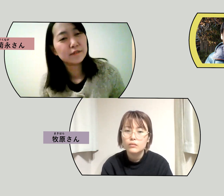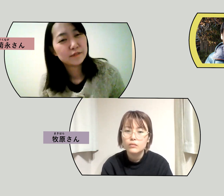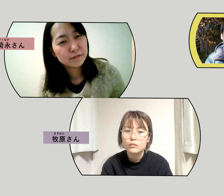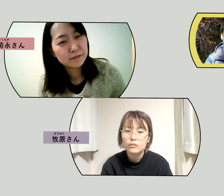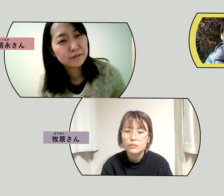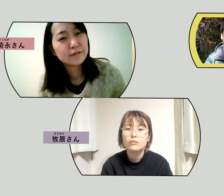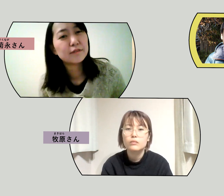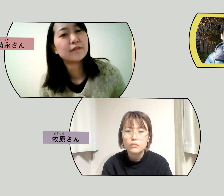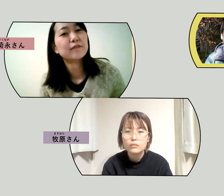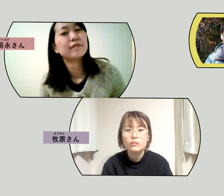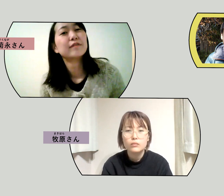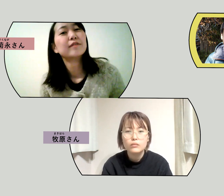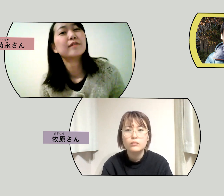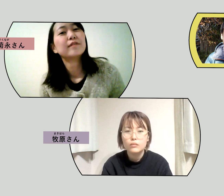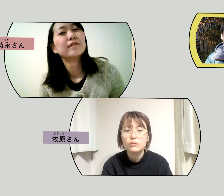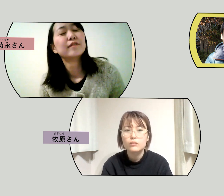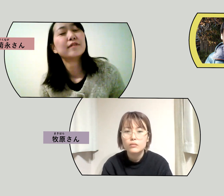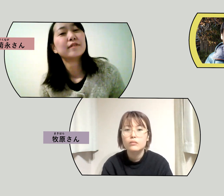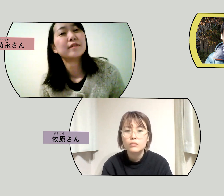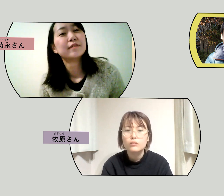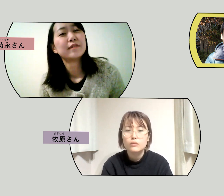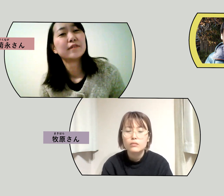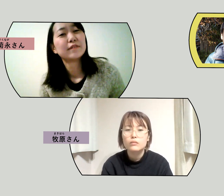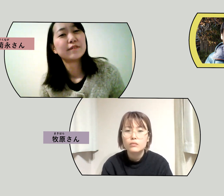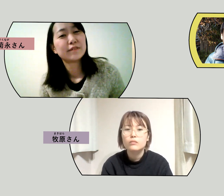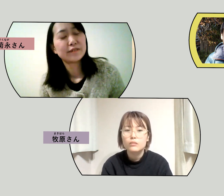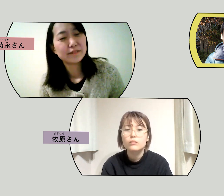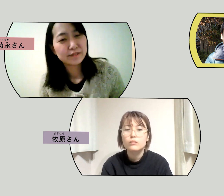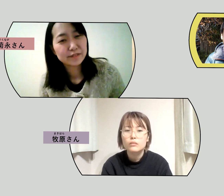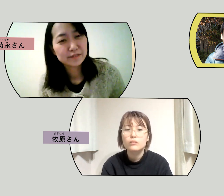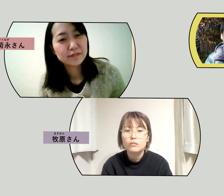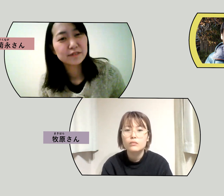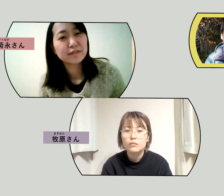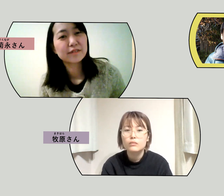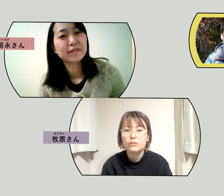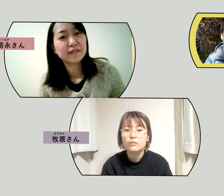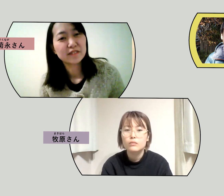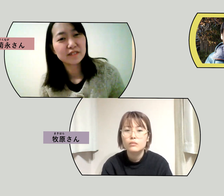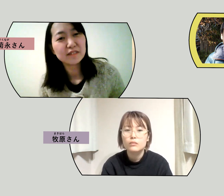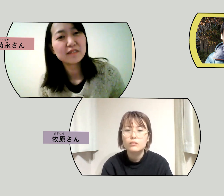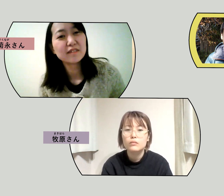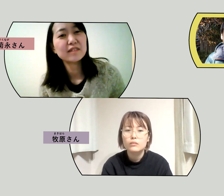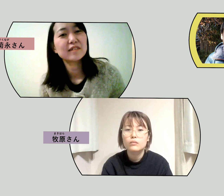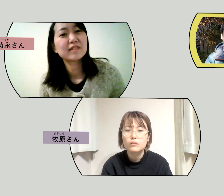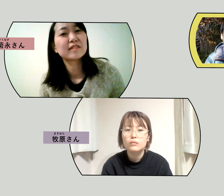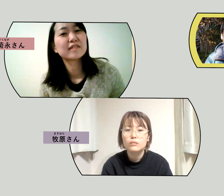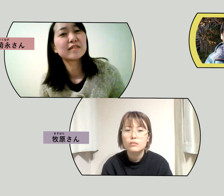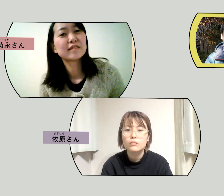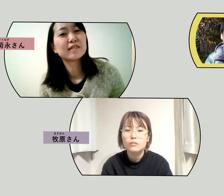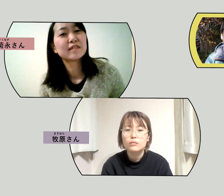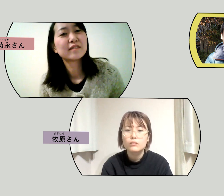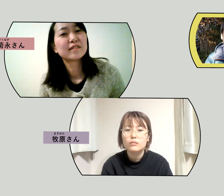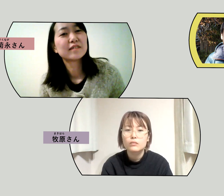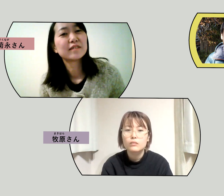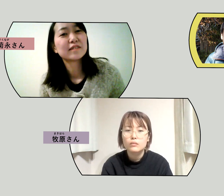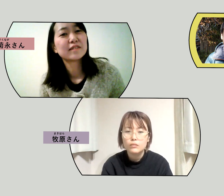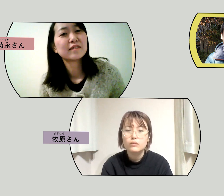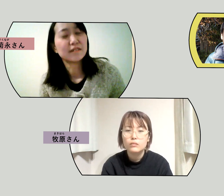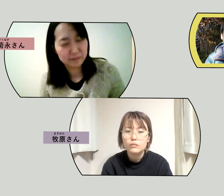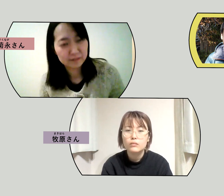ててあとやっぱりその気象凍結は結構こだわるようにはしている